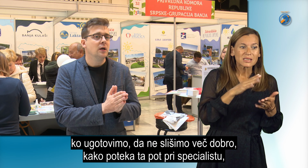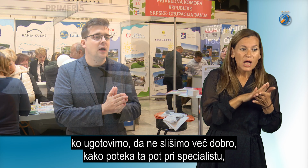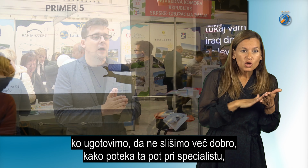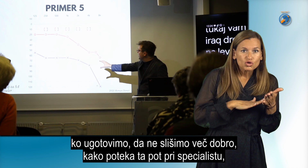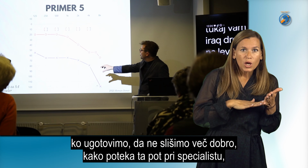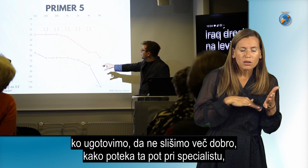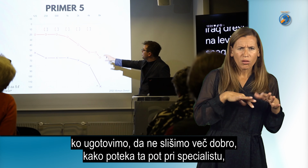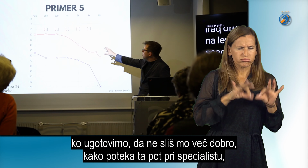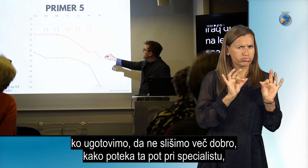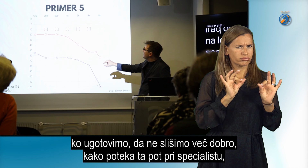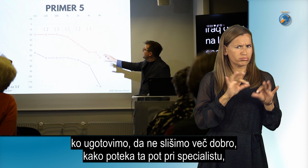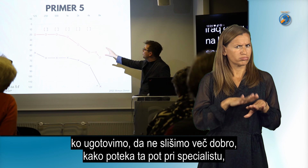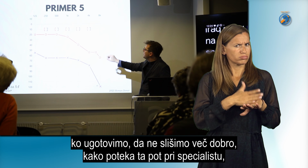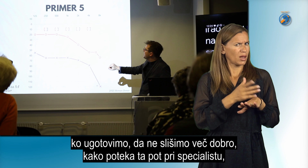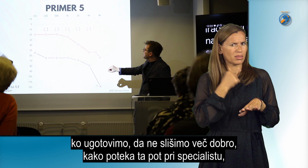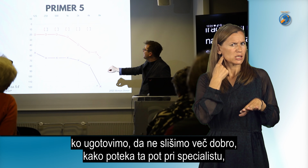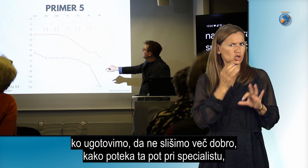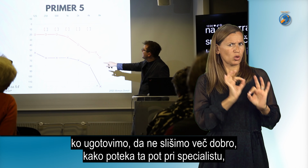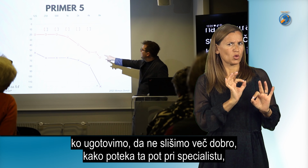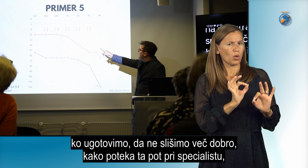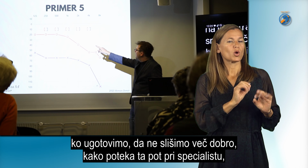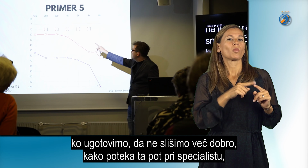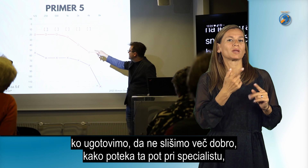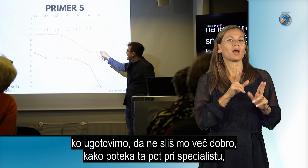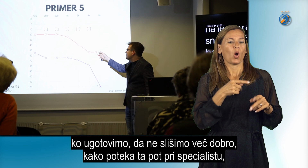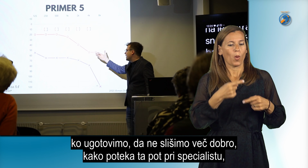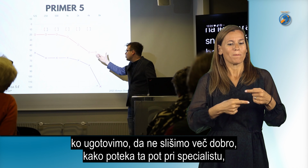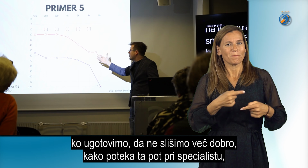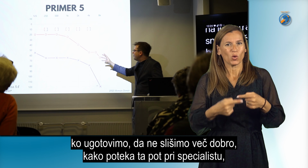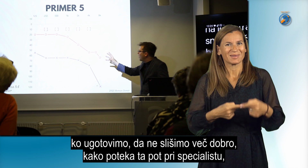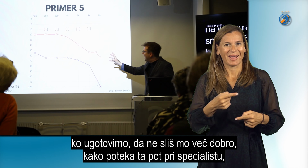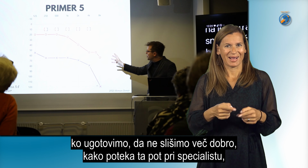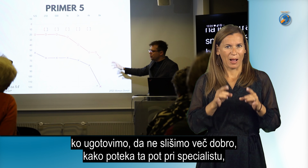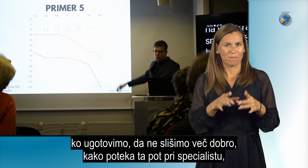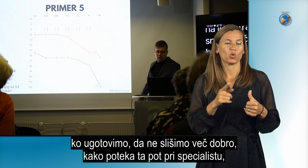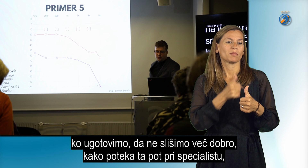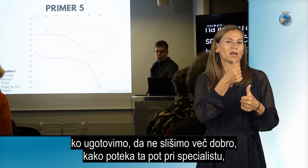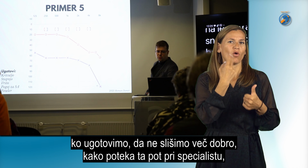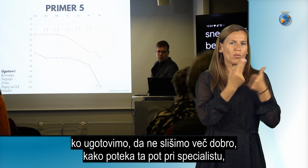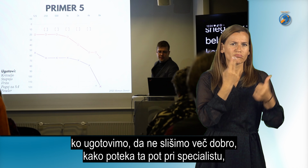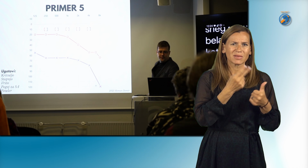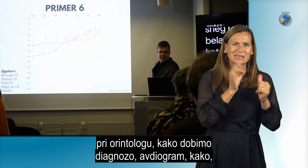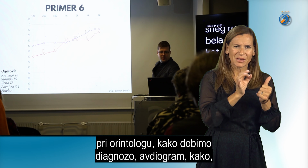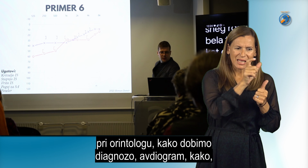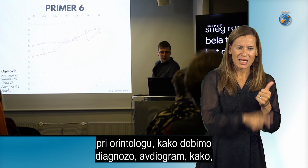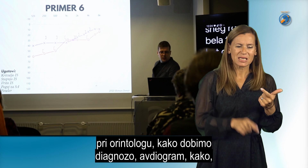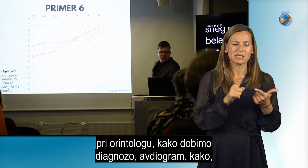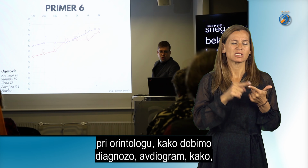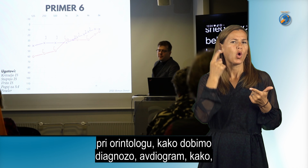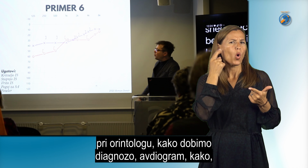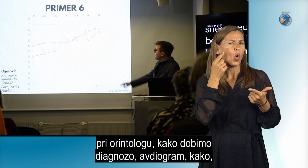ugotovimo, da ne slišimo več dobro, se pravi, kako poteka ta pot, se pravi pri specialistu, pri